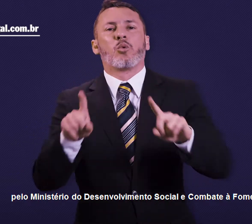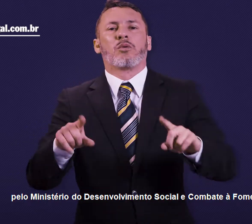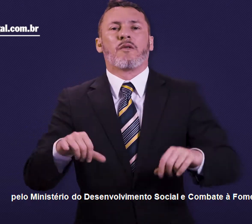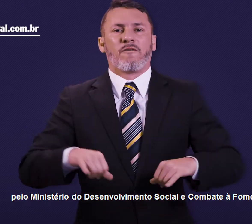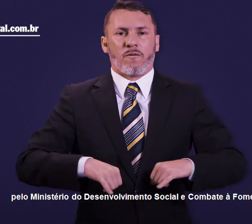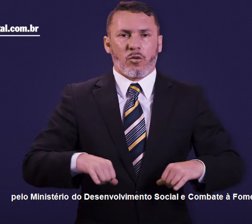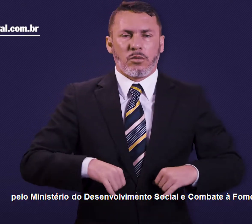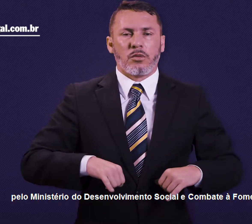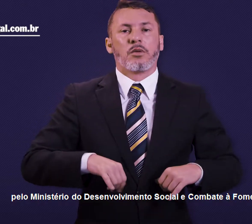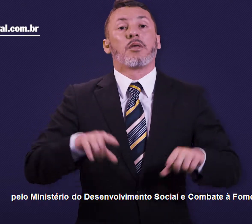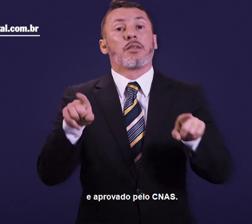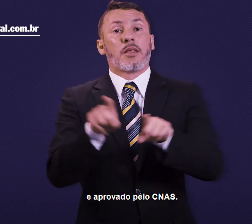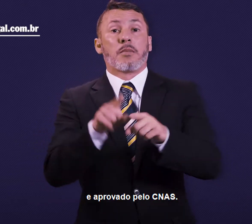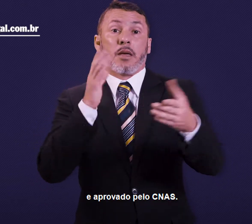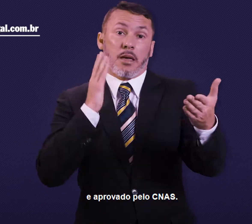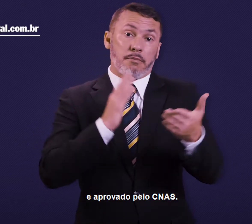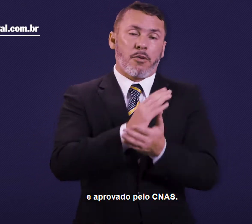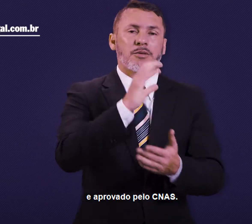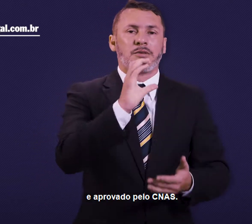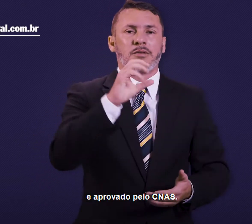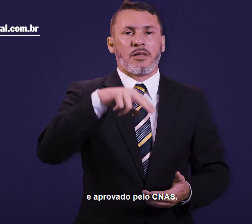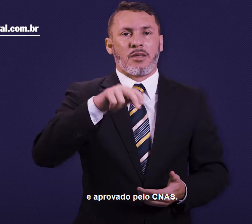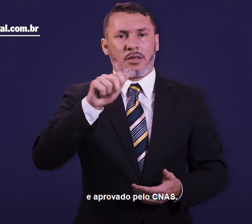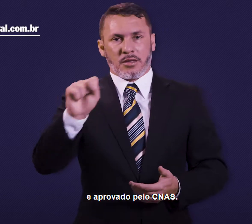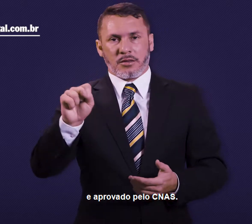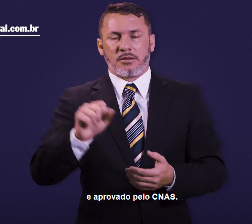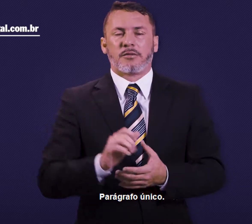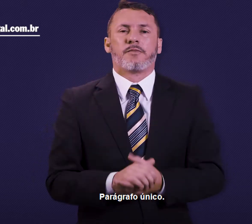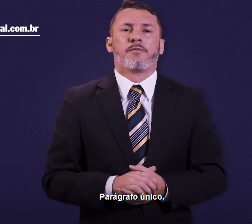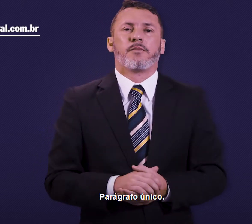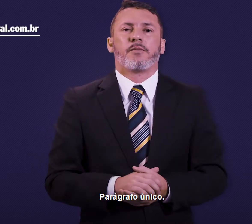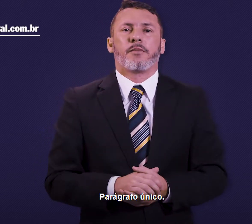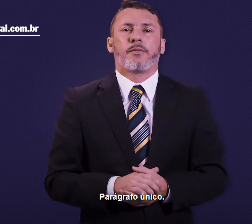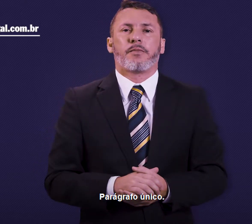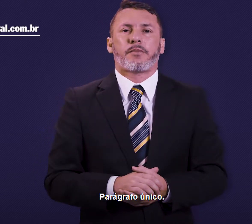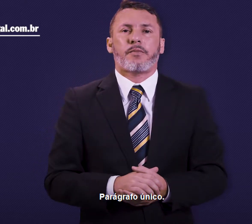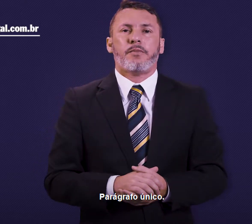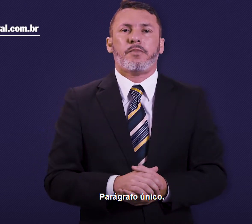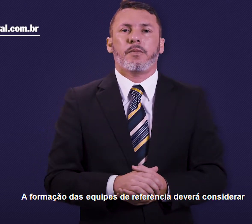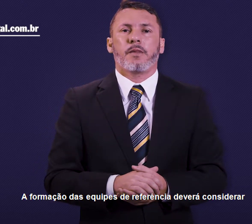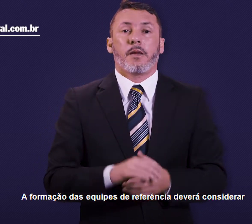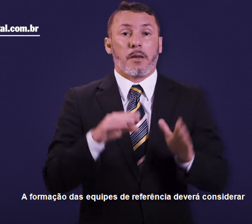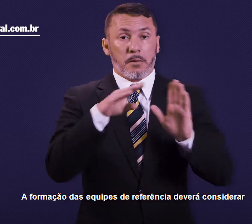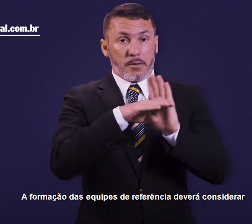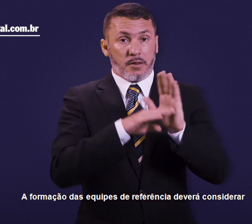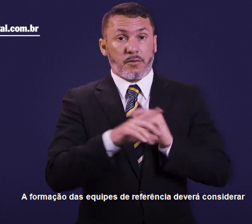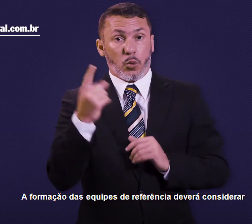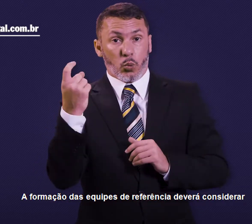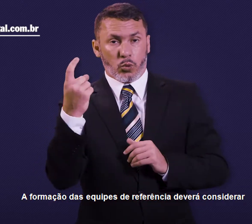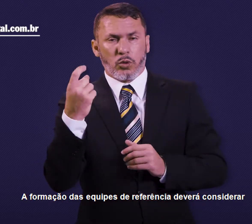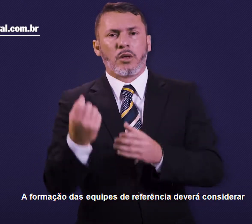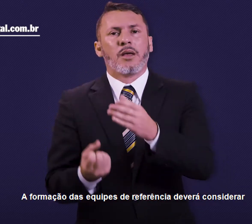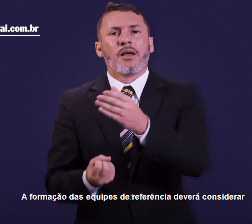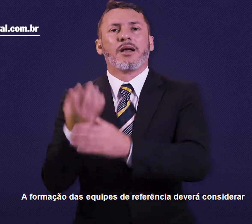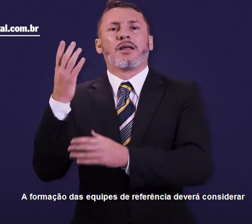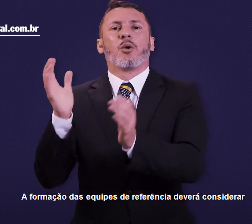Social e Combate à Fome e aprovado pelo CNAS. Parágrafo único. A formação das equipes de referência